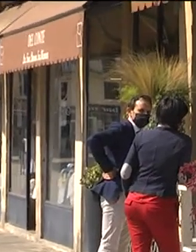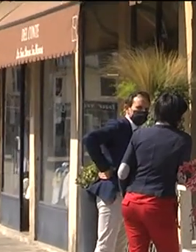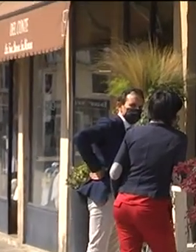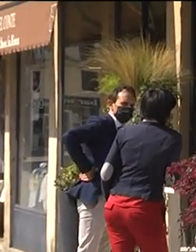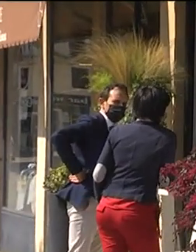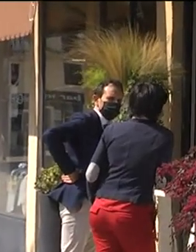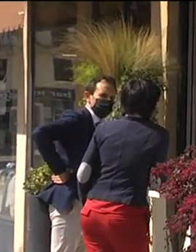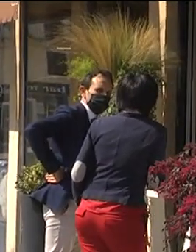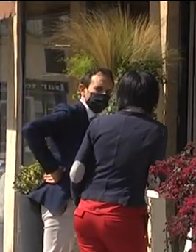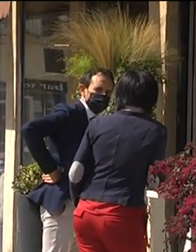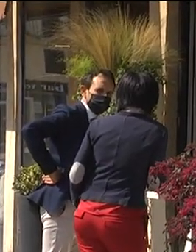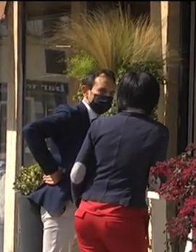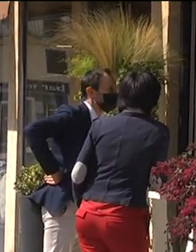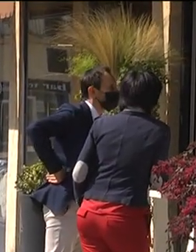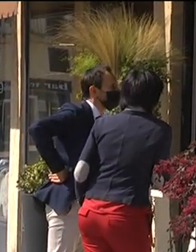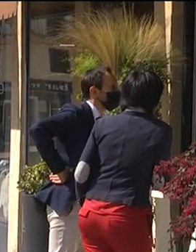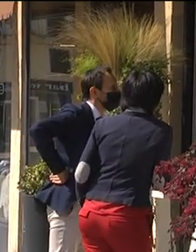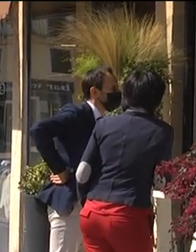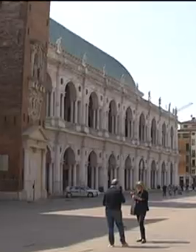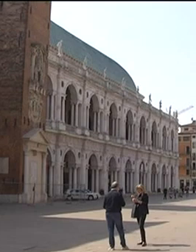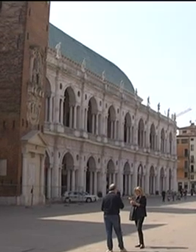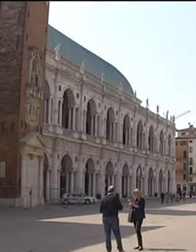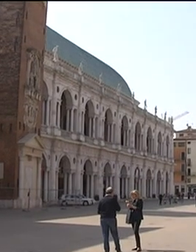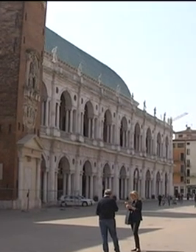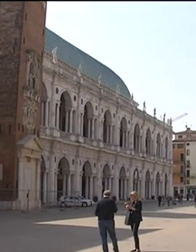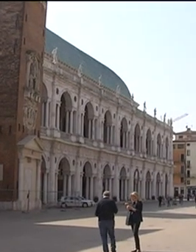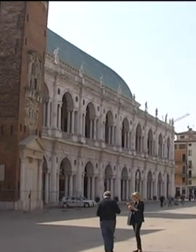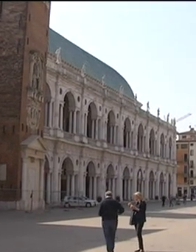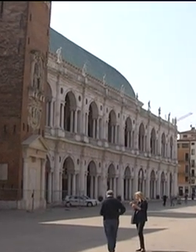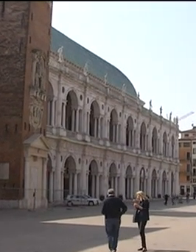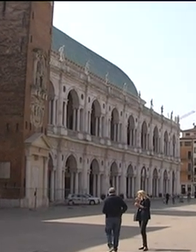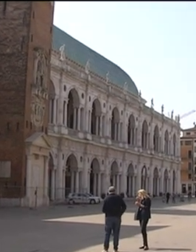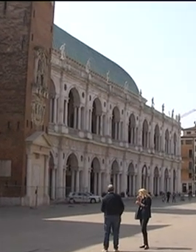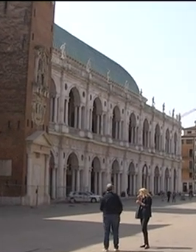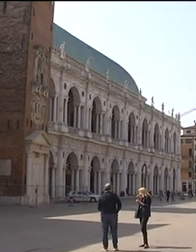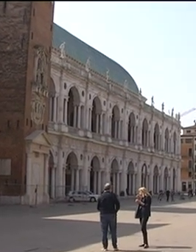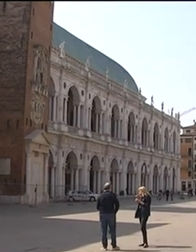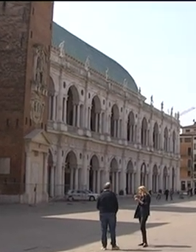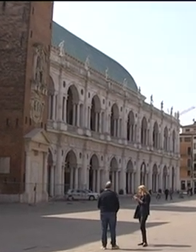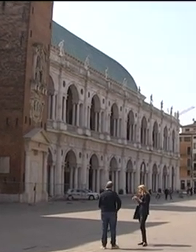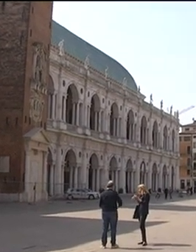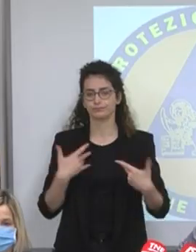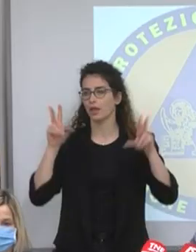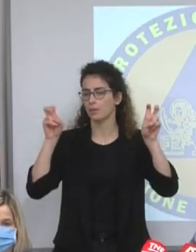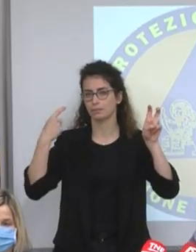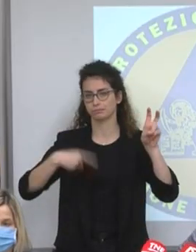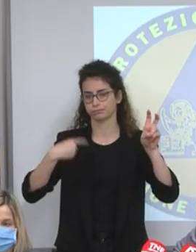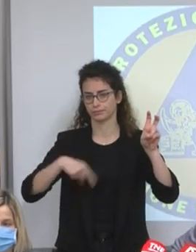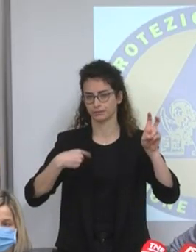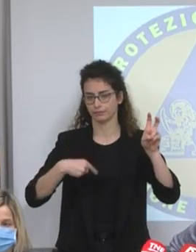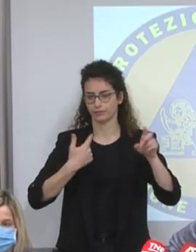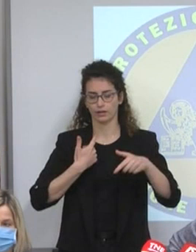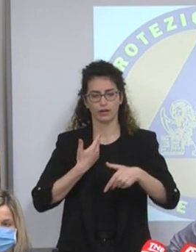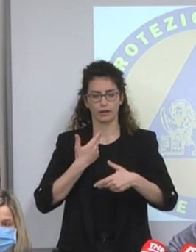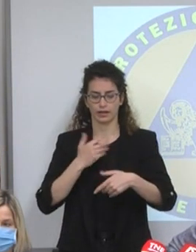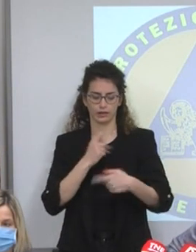particolari le prossime settimane saranno decisive e il mese di aprile si annuncia in trincea flanagan doveva venir